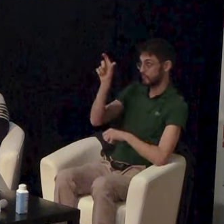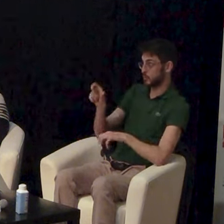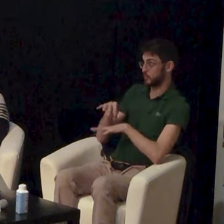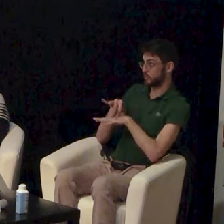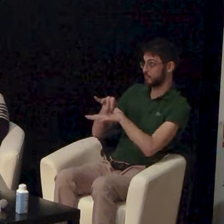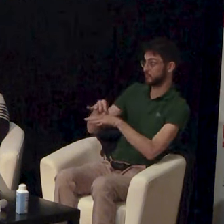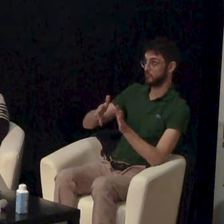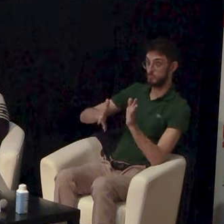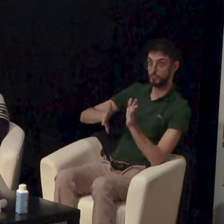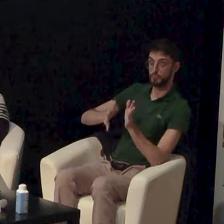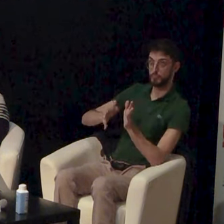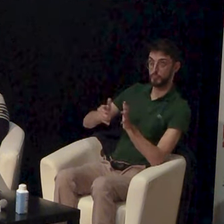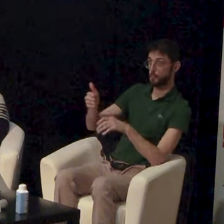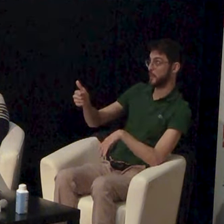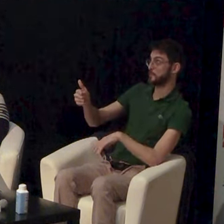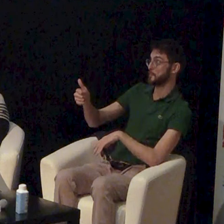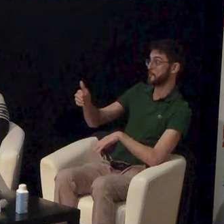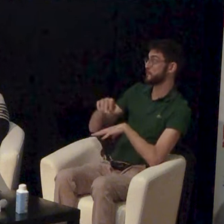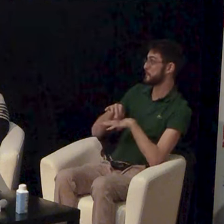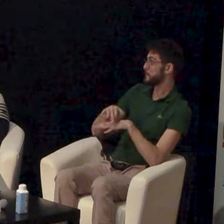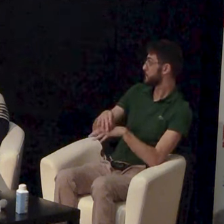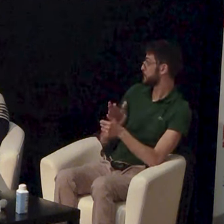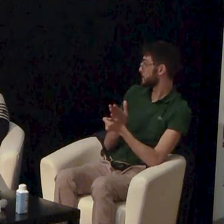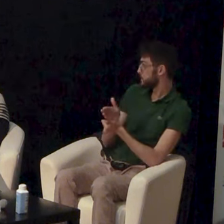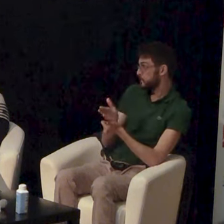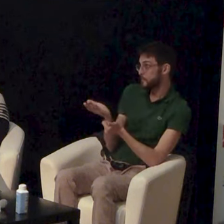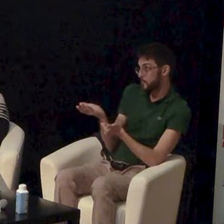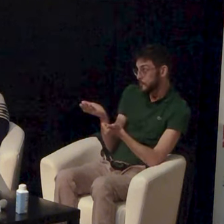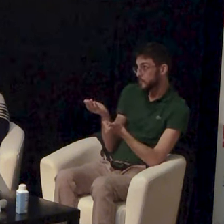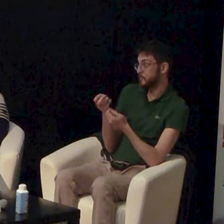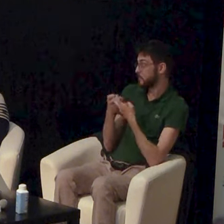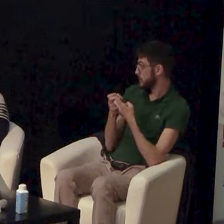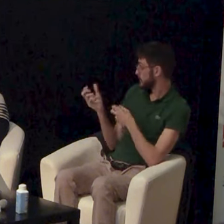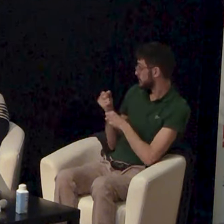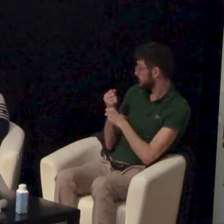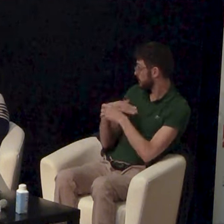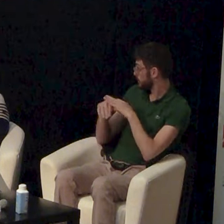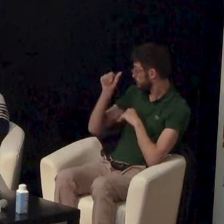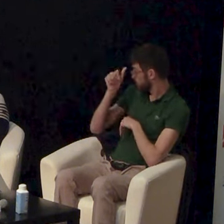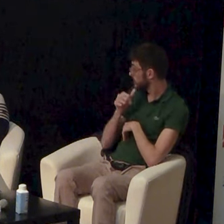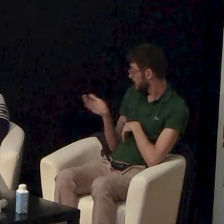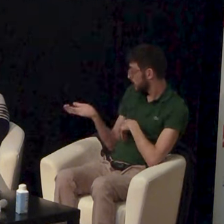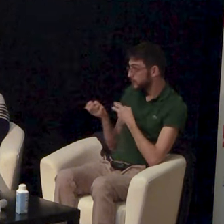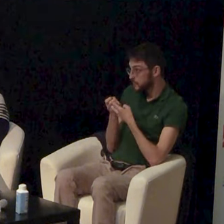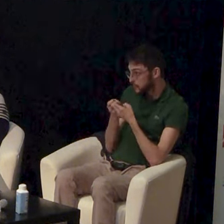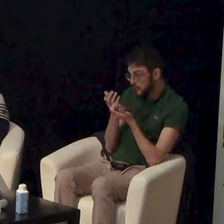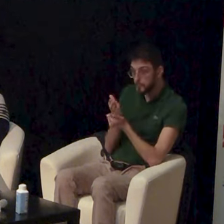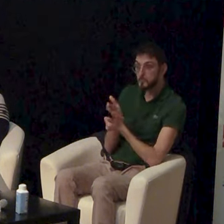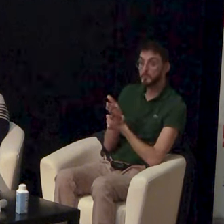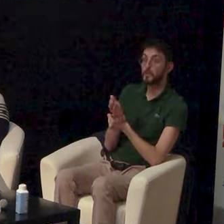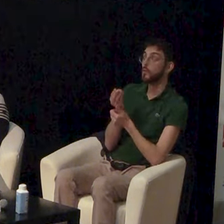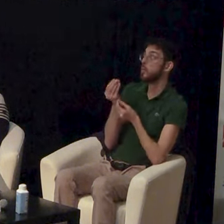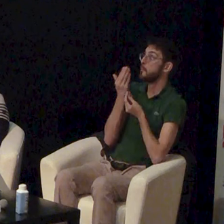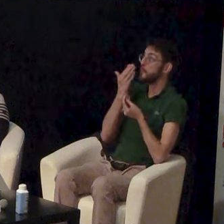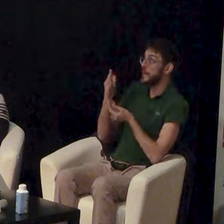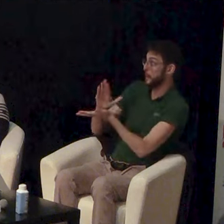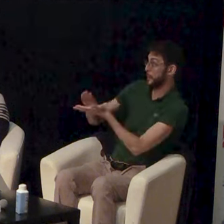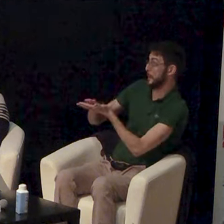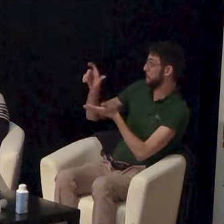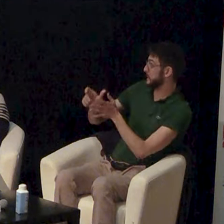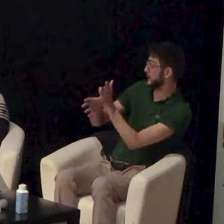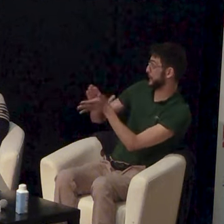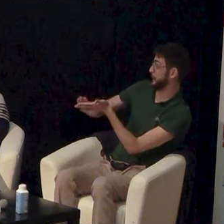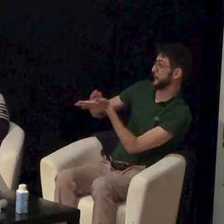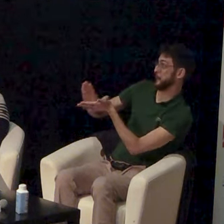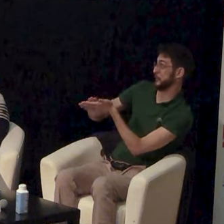ça peut aussi être des outils qui peuvent être développés dans plein d'autres domaines. Par exemple, Juliette qui travaille comme guide